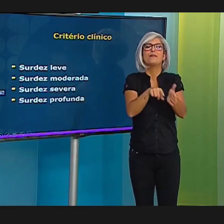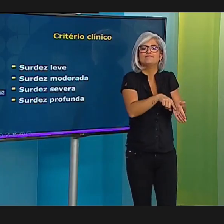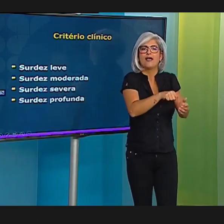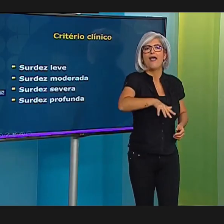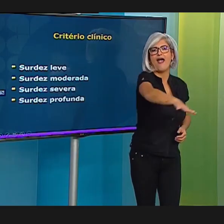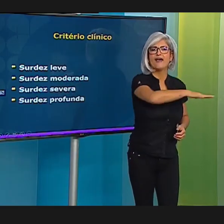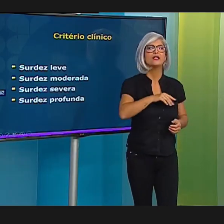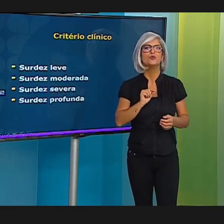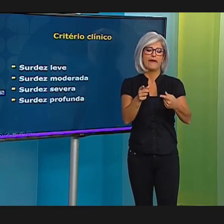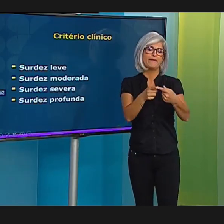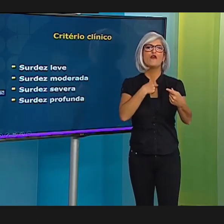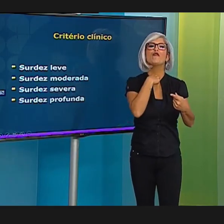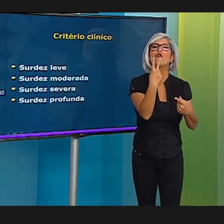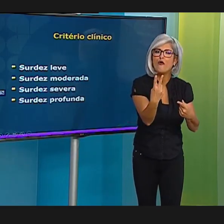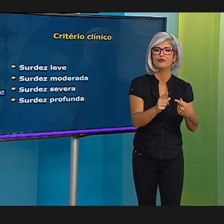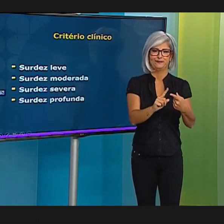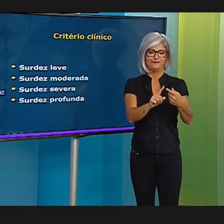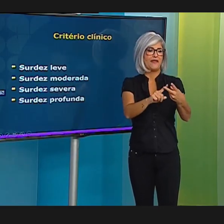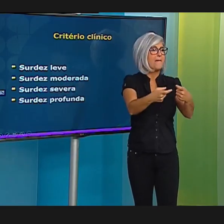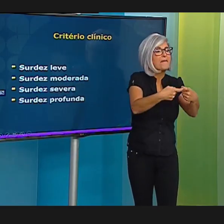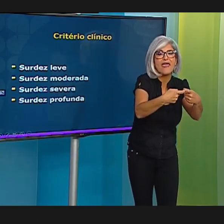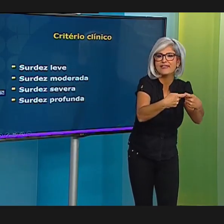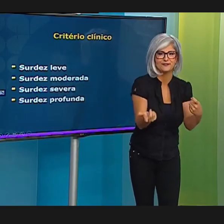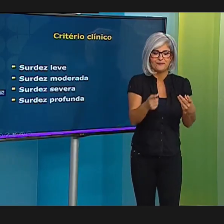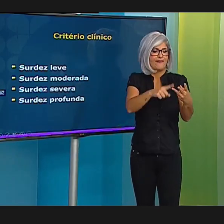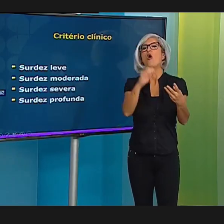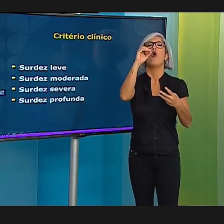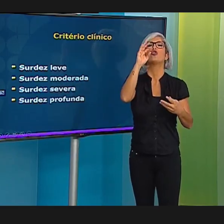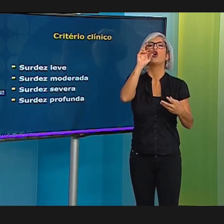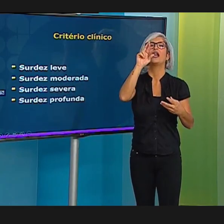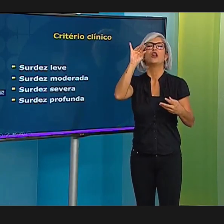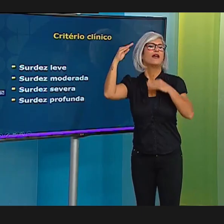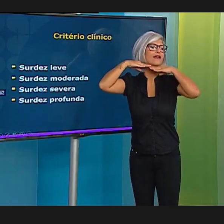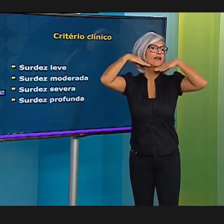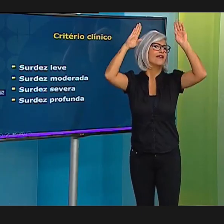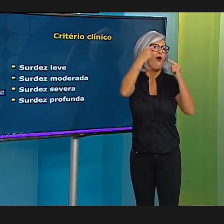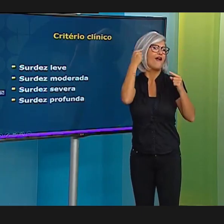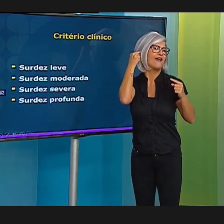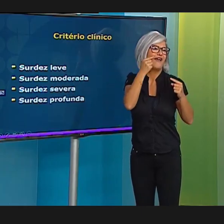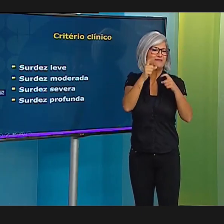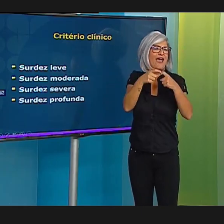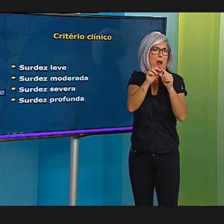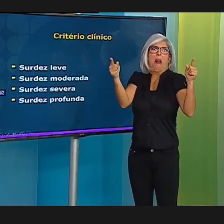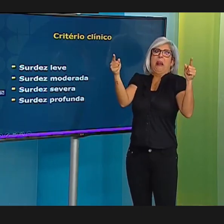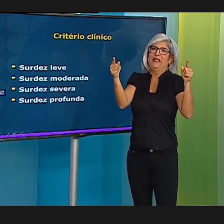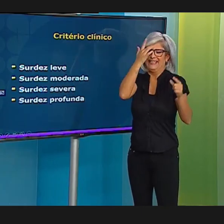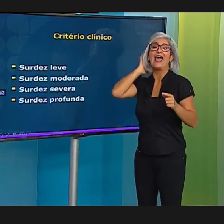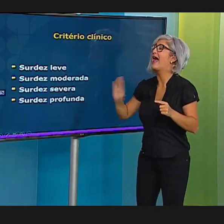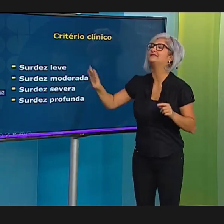4 critérios clínicos. Por exemplo, os fonos, outros médicos como otorrinolaringologista, eles classificam,